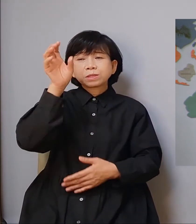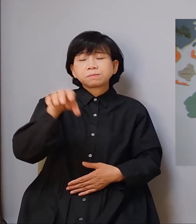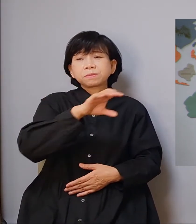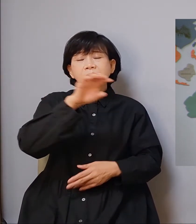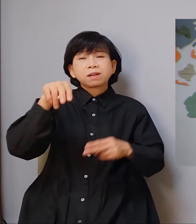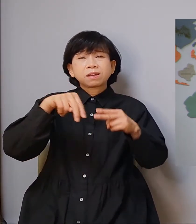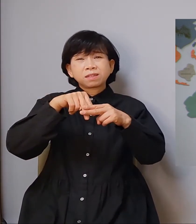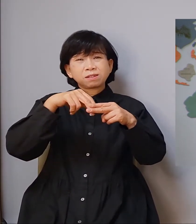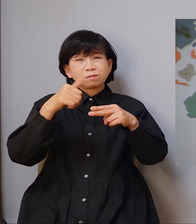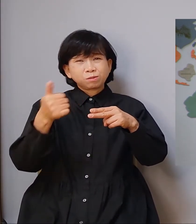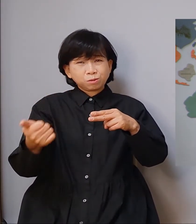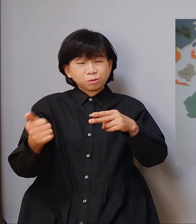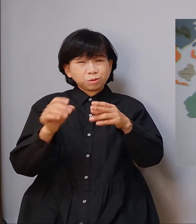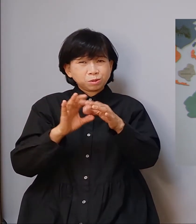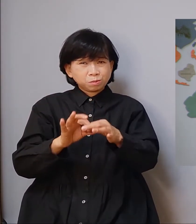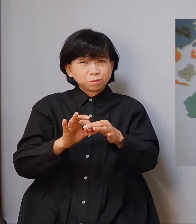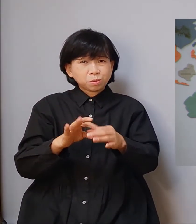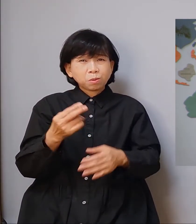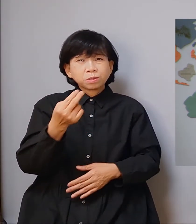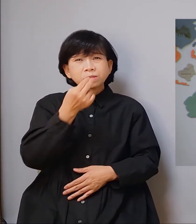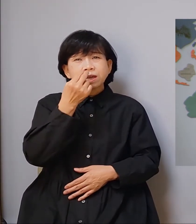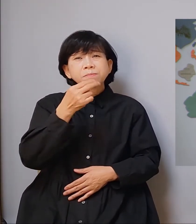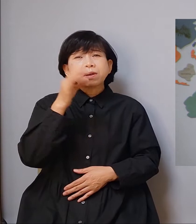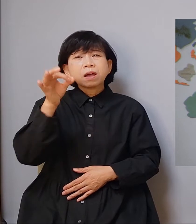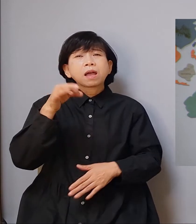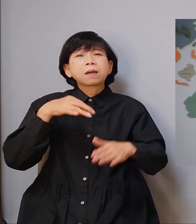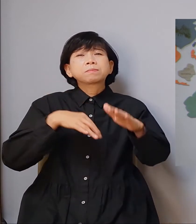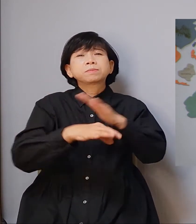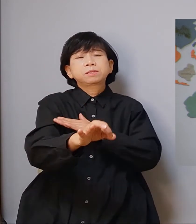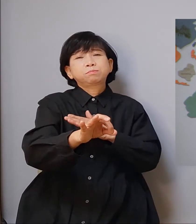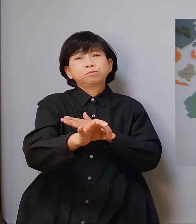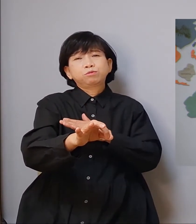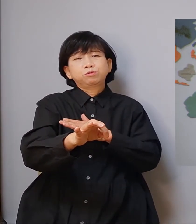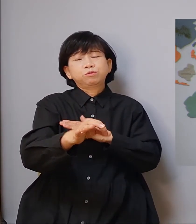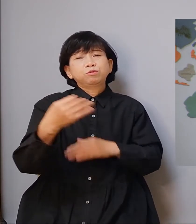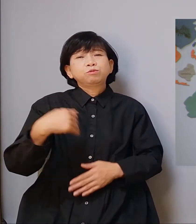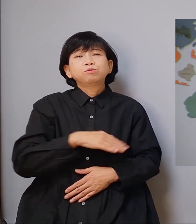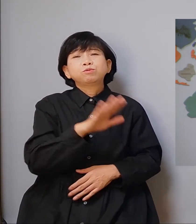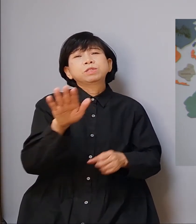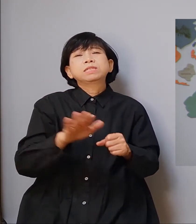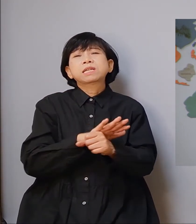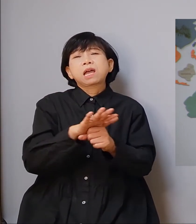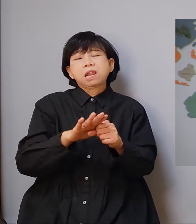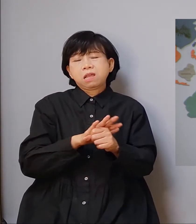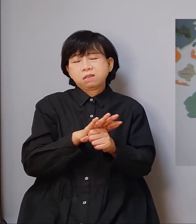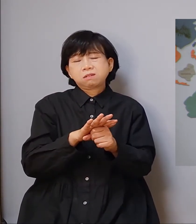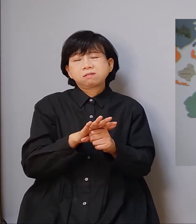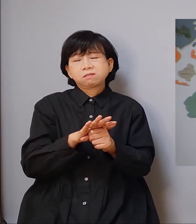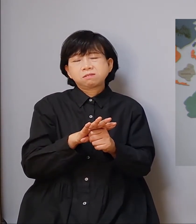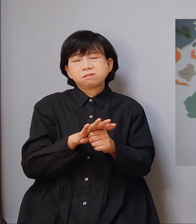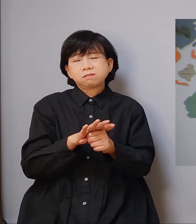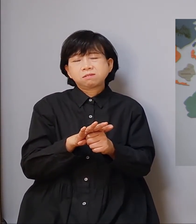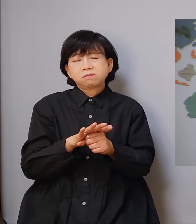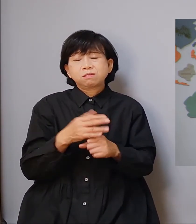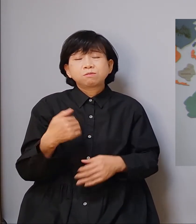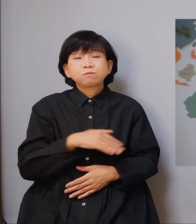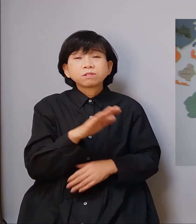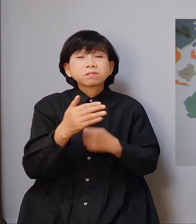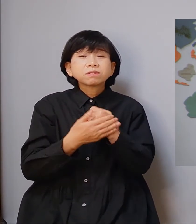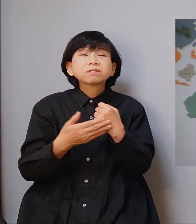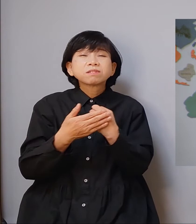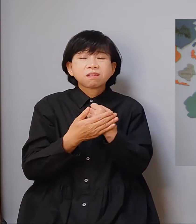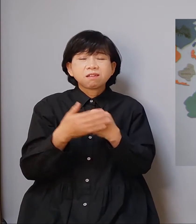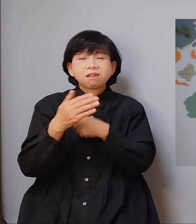죽으시면서 생명값을 주시면서까지 우리를 사랑하신 줄 믿습니다. 우리는 그 은혜 때문에